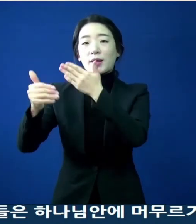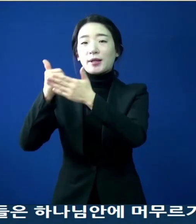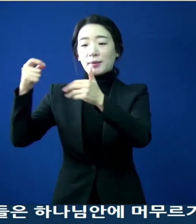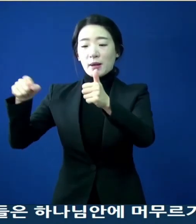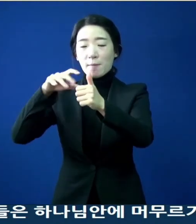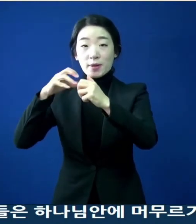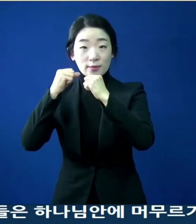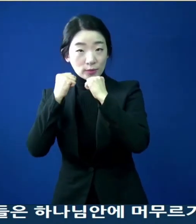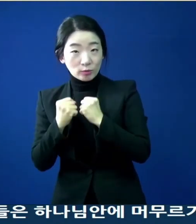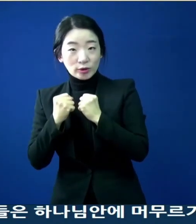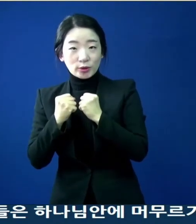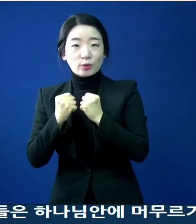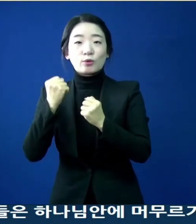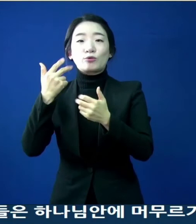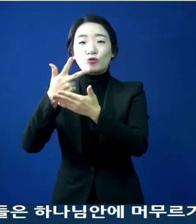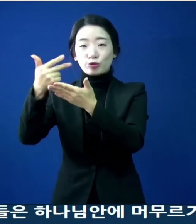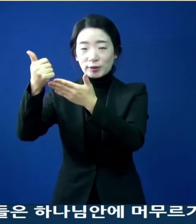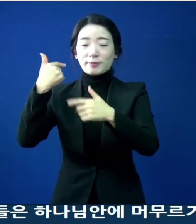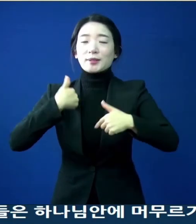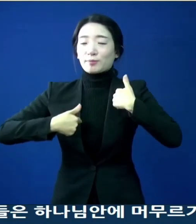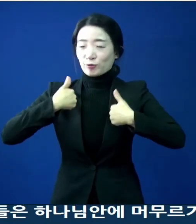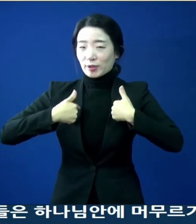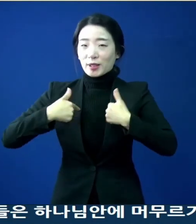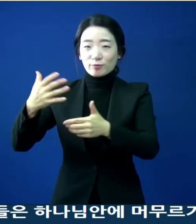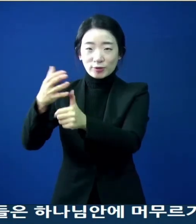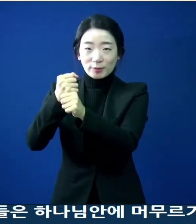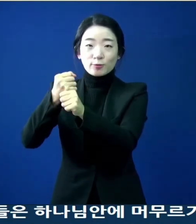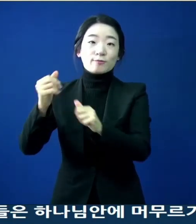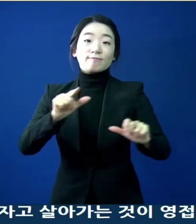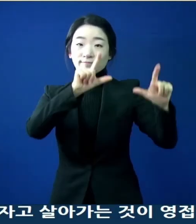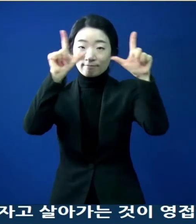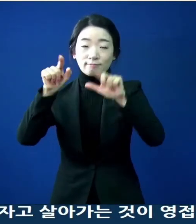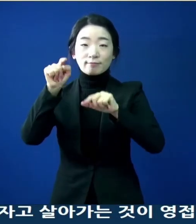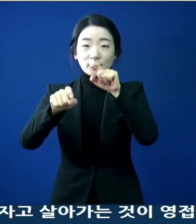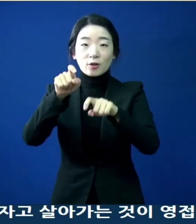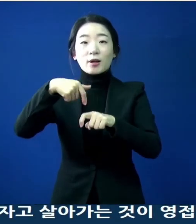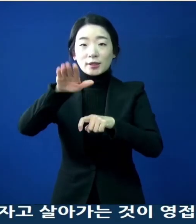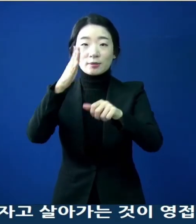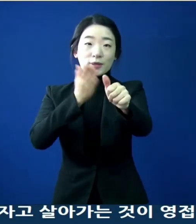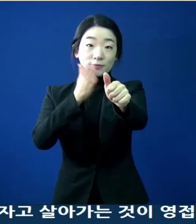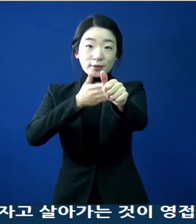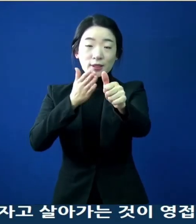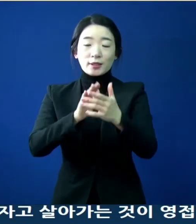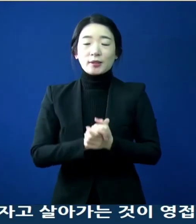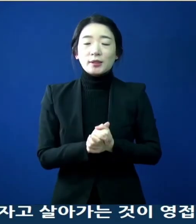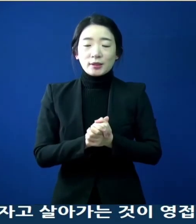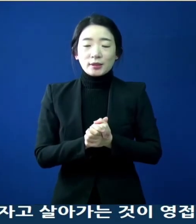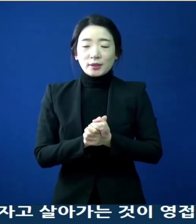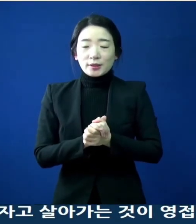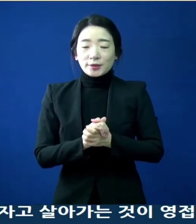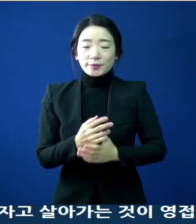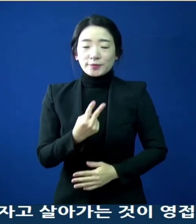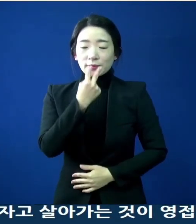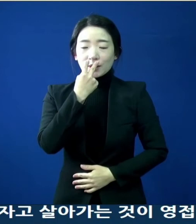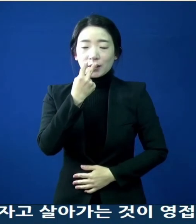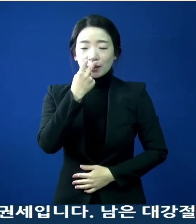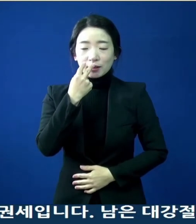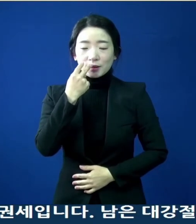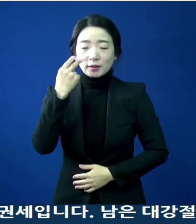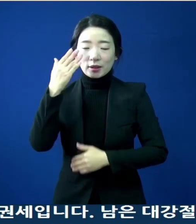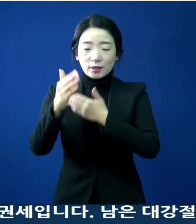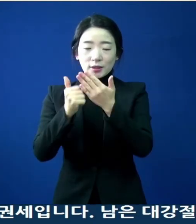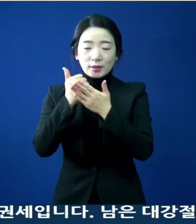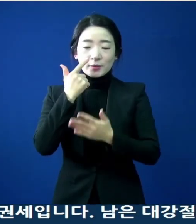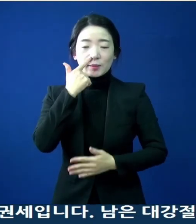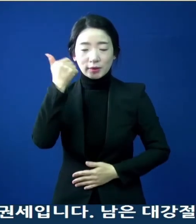기쁘게 주님 붙잡고 가는 우리 모두 되기를 주의 이름으로 축원합니다. 살아계신 아버지 하나님, 오늘 주신